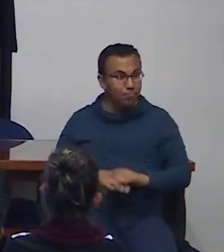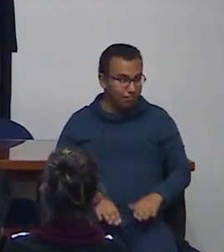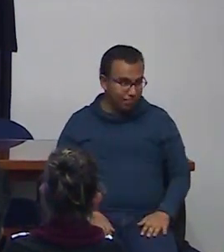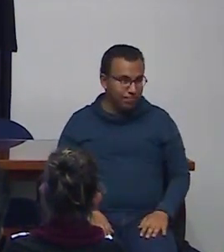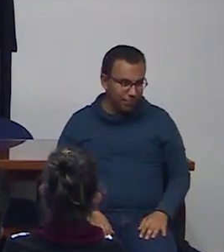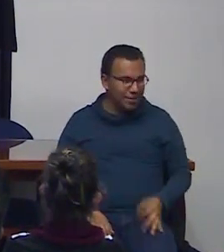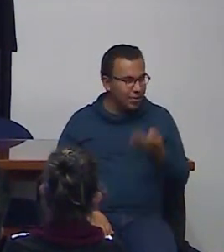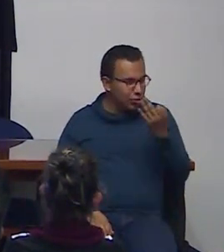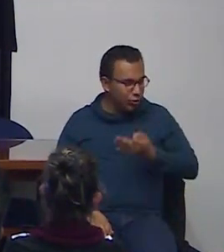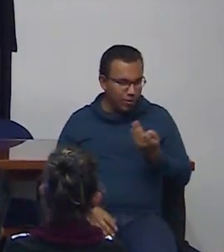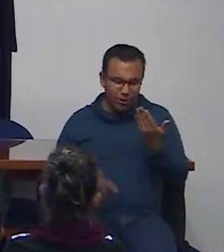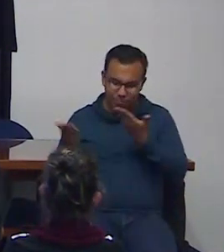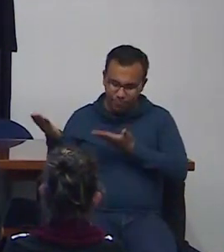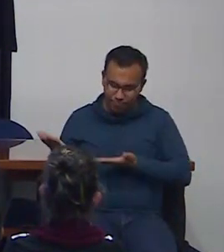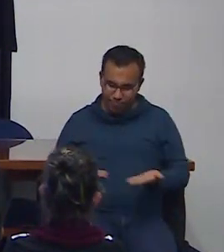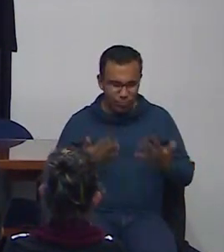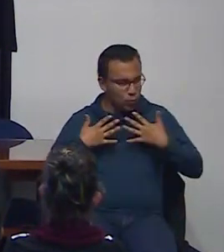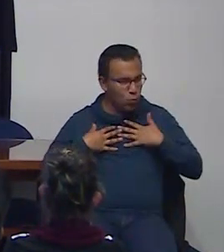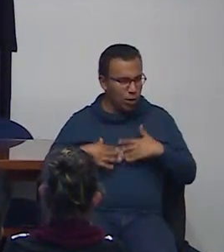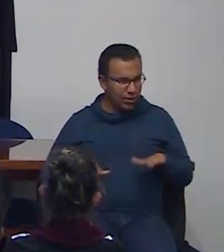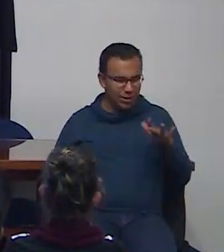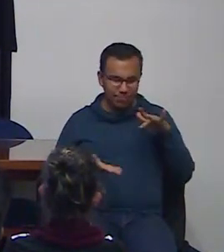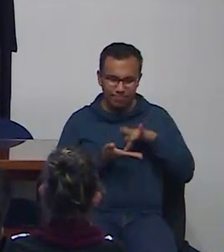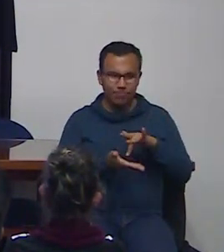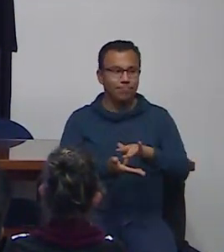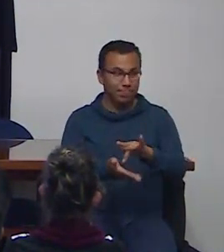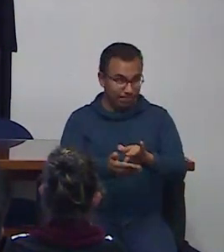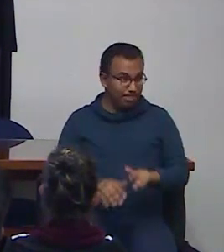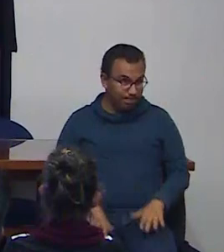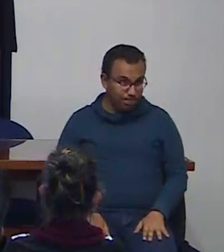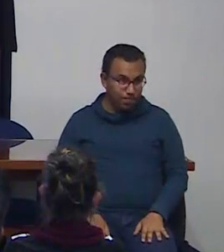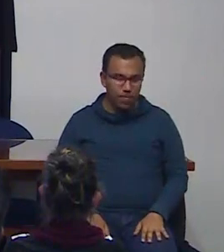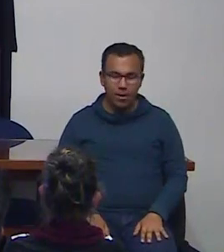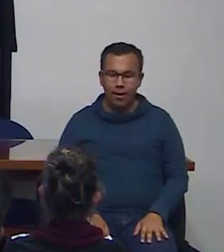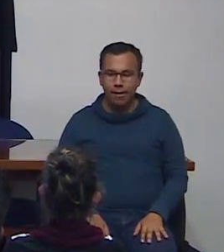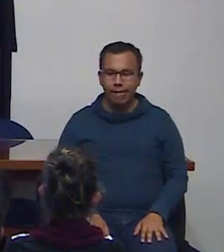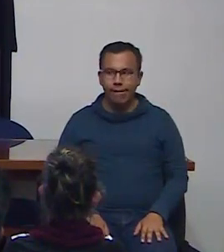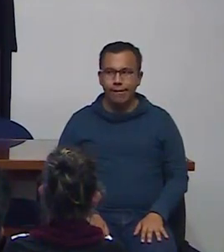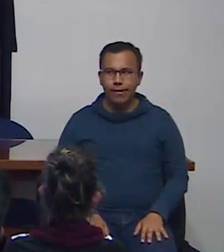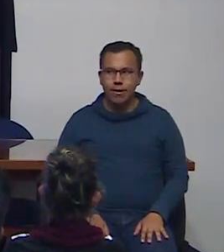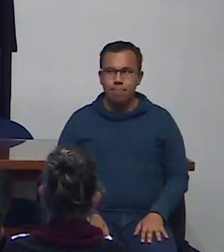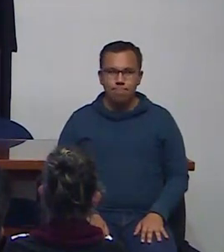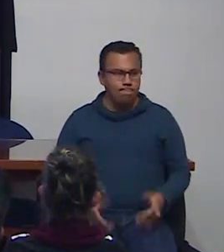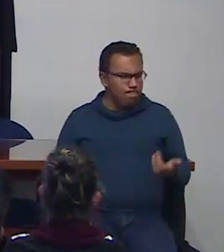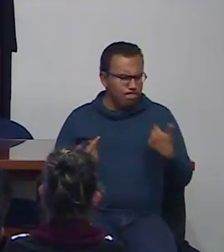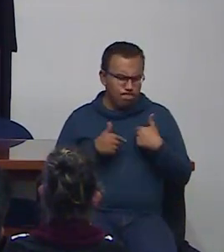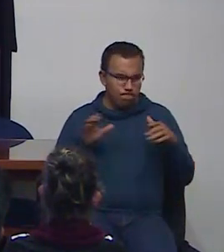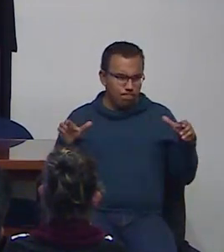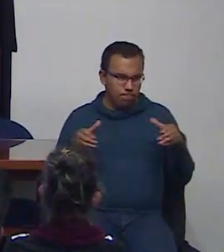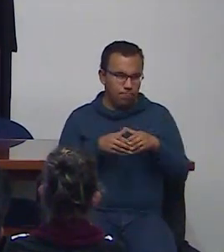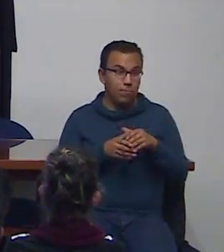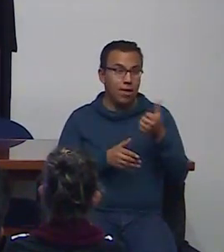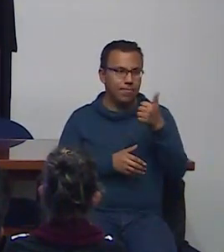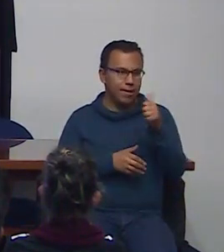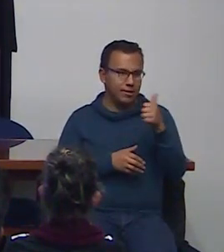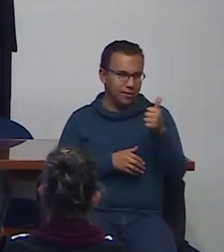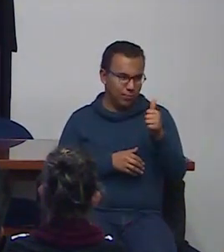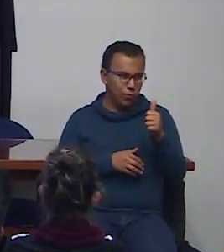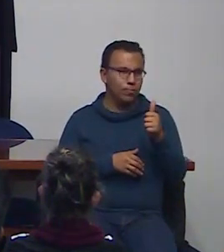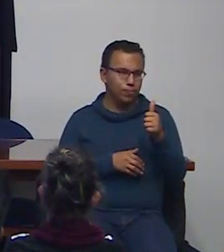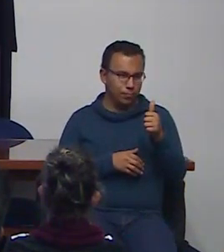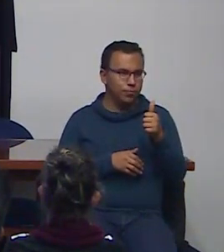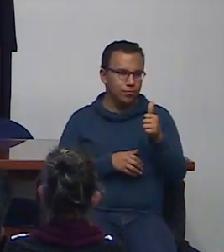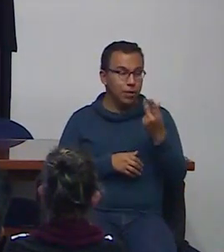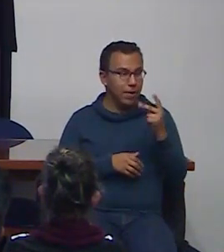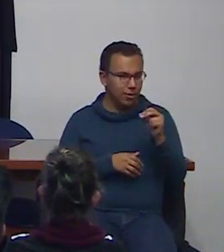pero siempre serán bienvenidos todos los que quieran venir hemos denominado este duodécimo encuentro como las artes